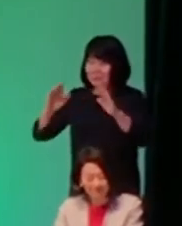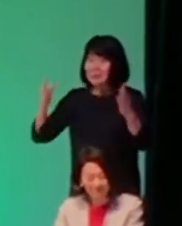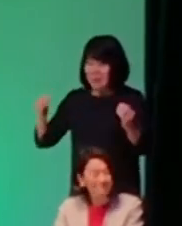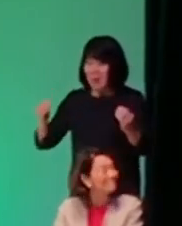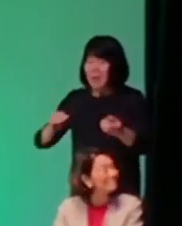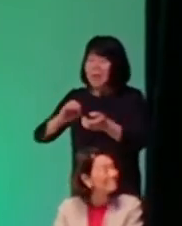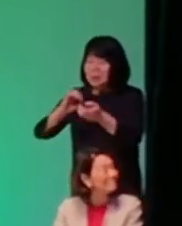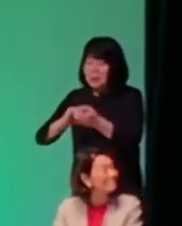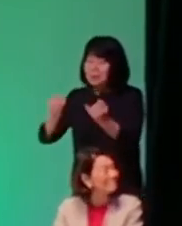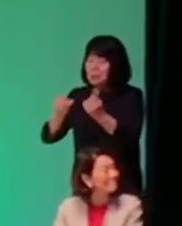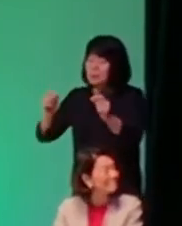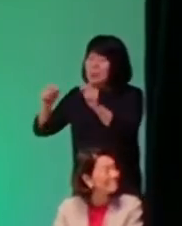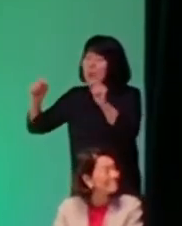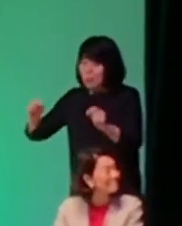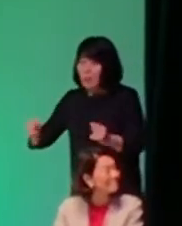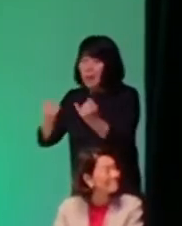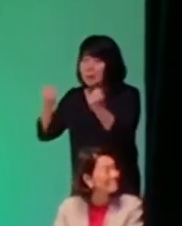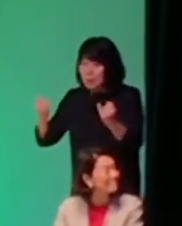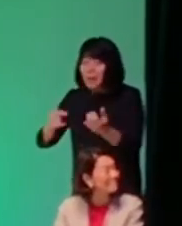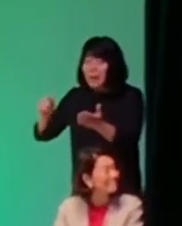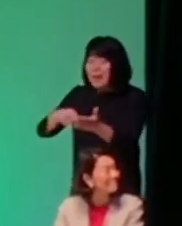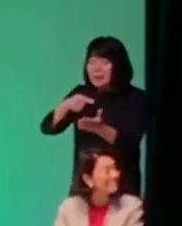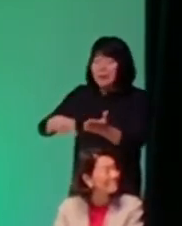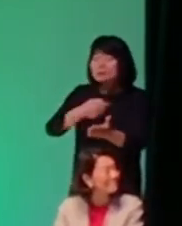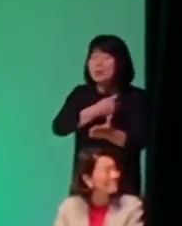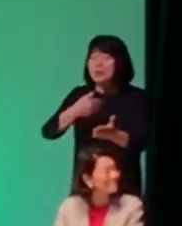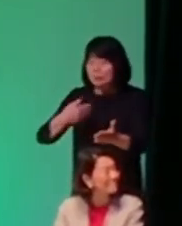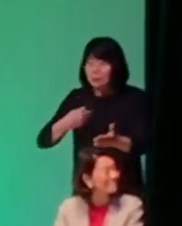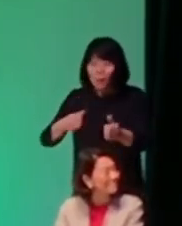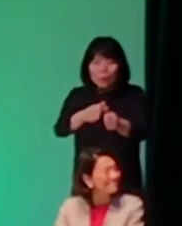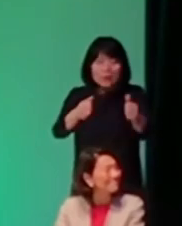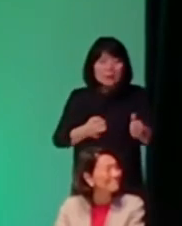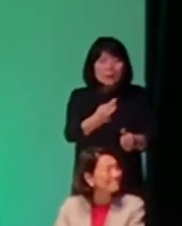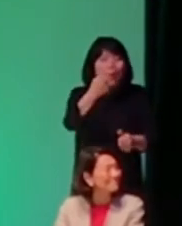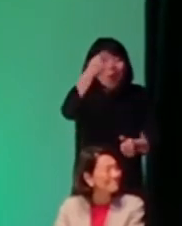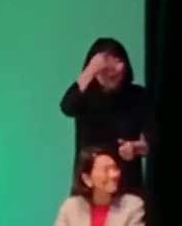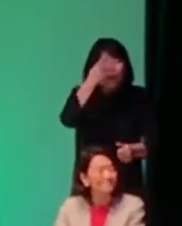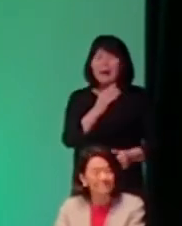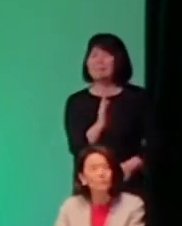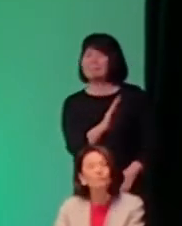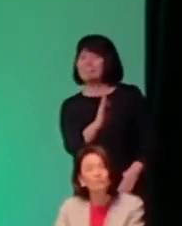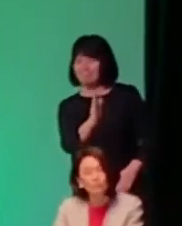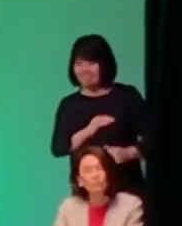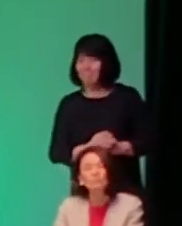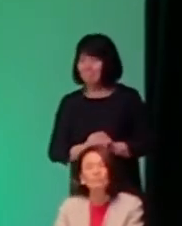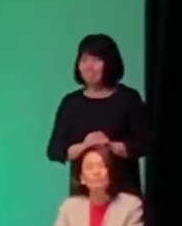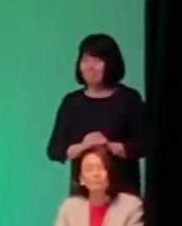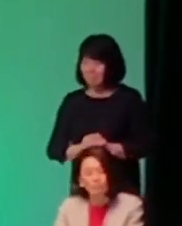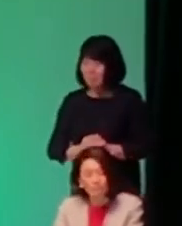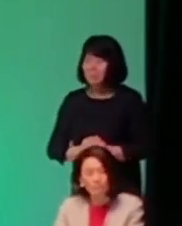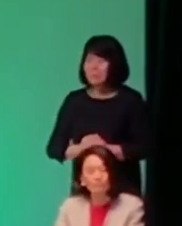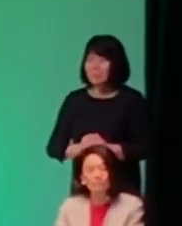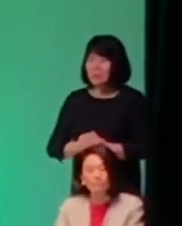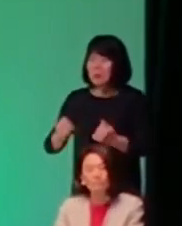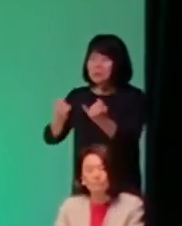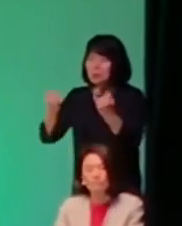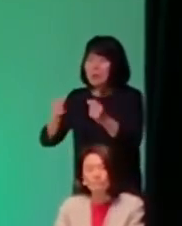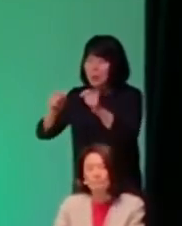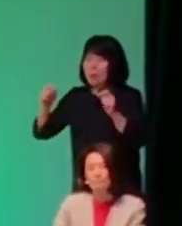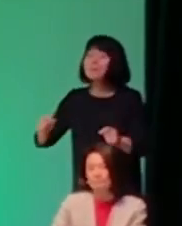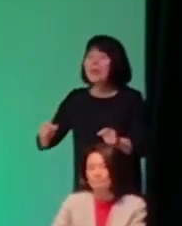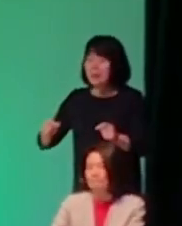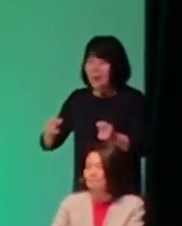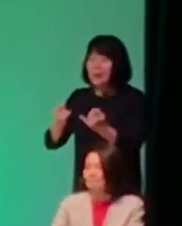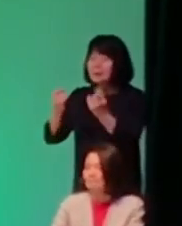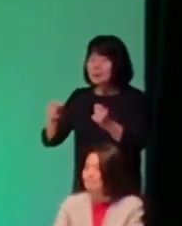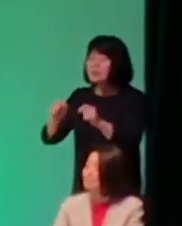女性の問題は女性が解決できるというふうに男性には思ってほしくないと思います。往々にして女性の問題は